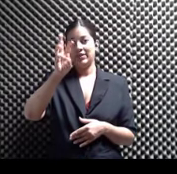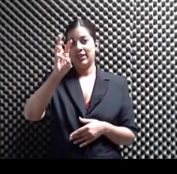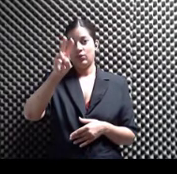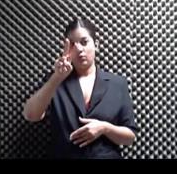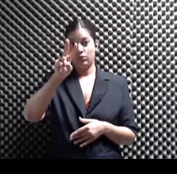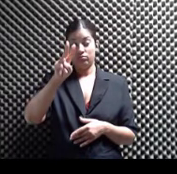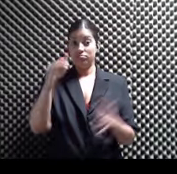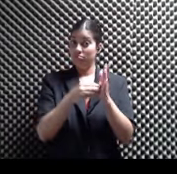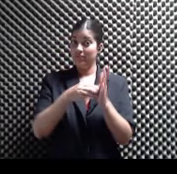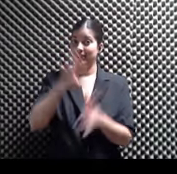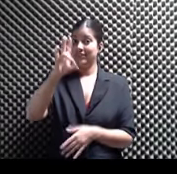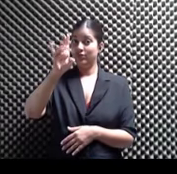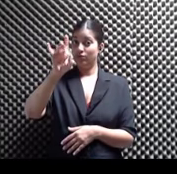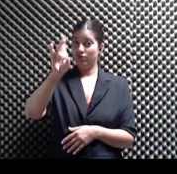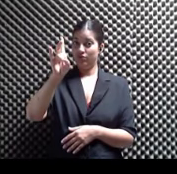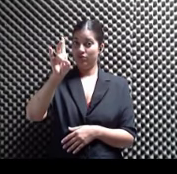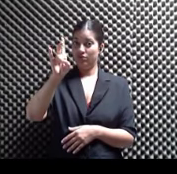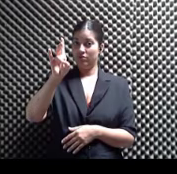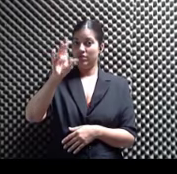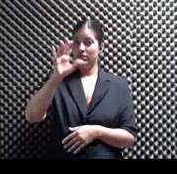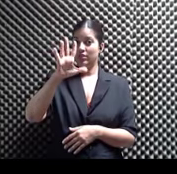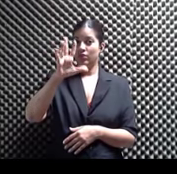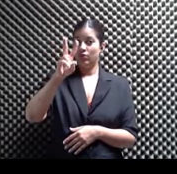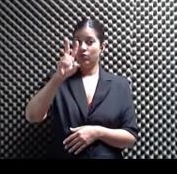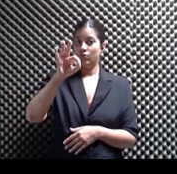787-529-1962. Repito,